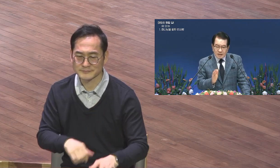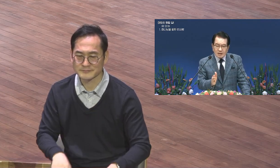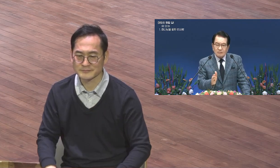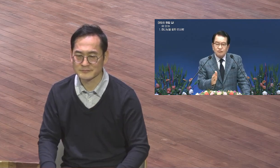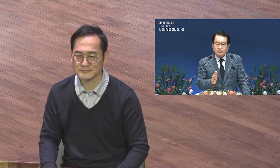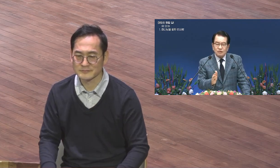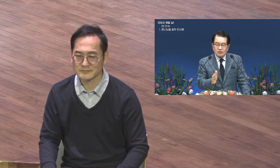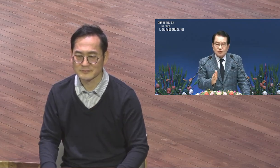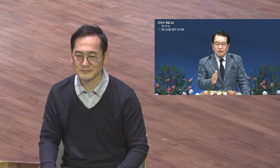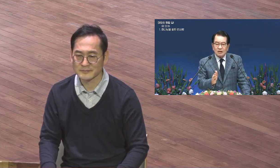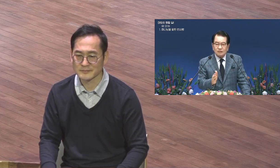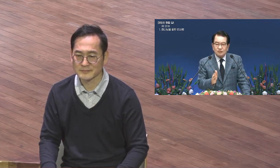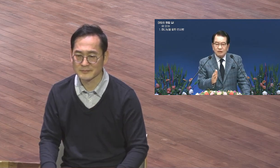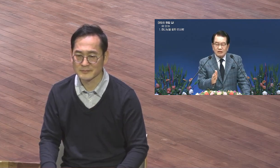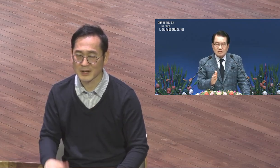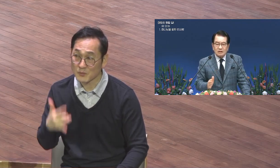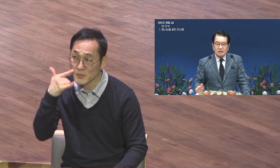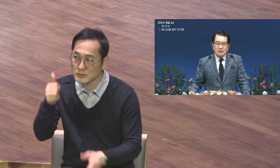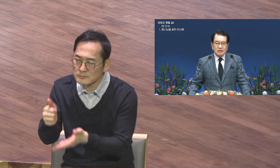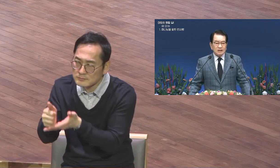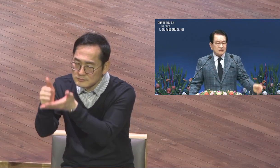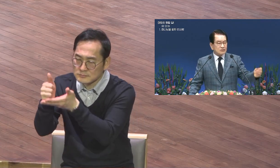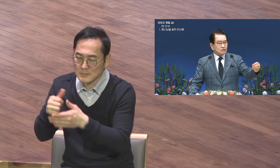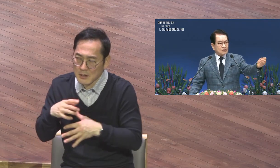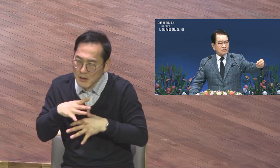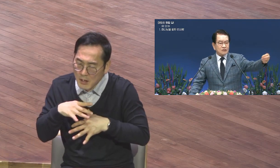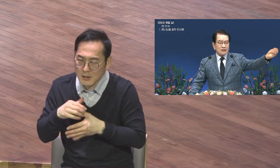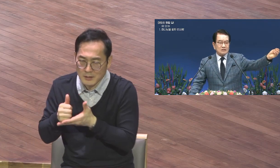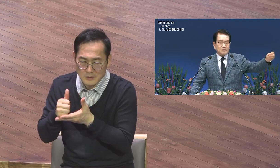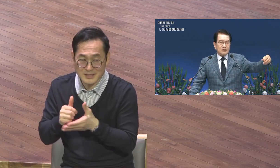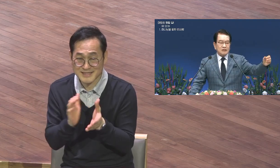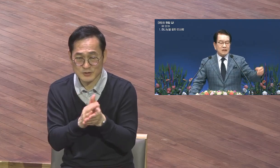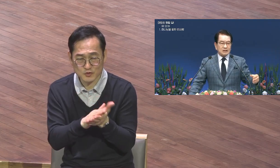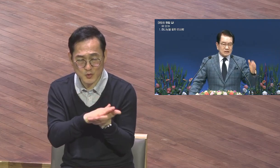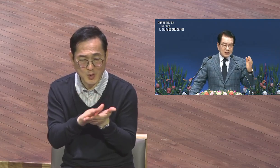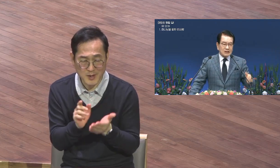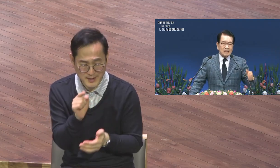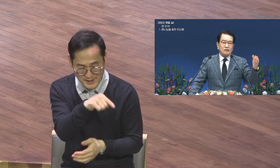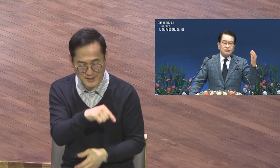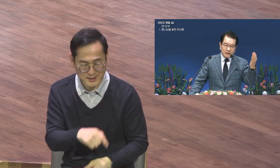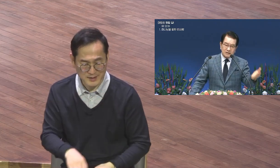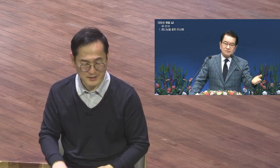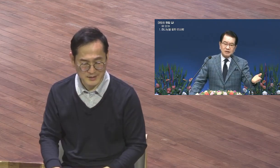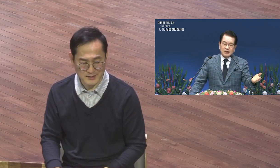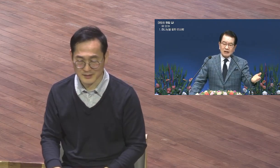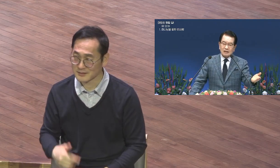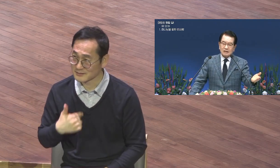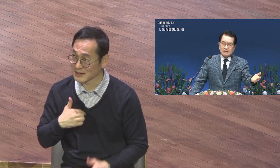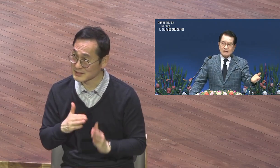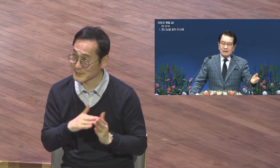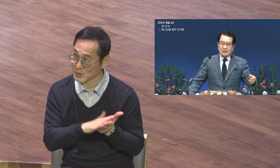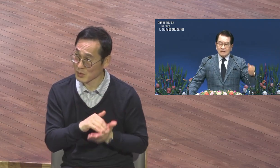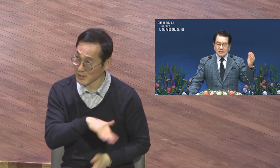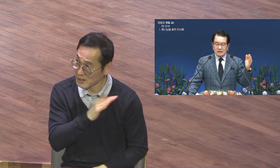부모를 얼마나 존경하고 두려워하는지. 친구들하고 어디 가서 멀리 어디 제가 갔다 와도 되겠습니까?